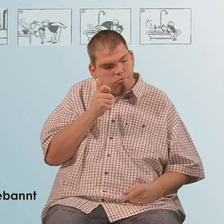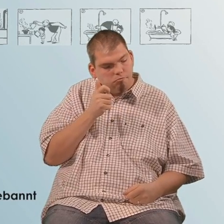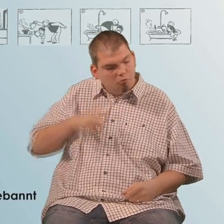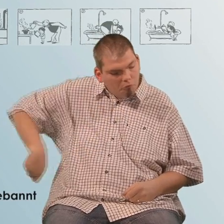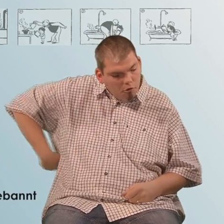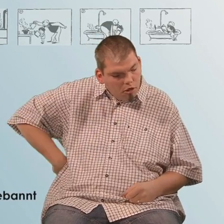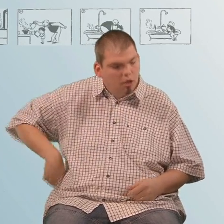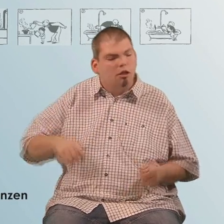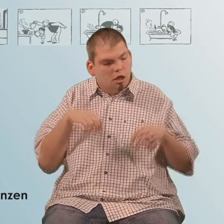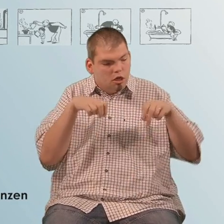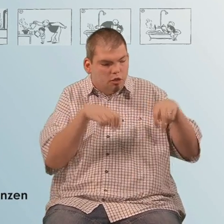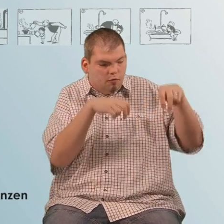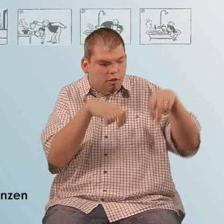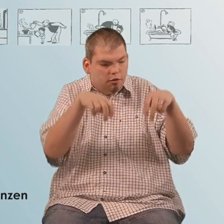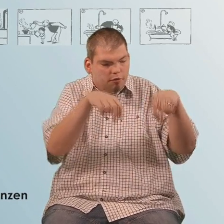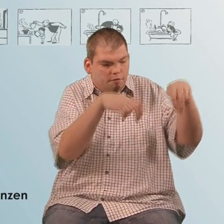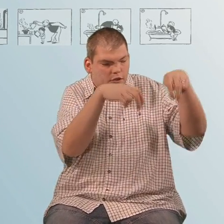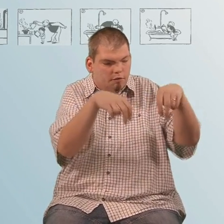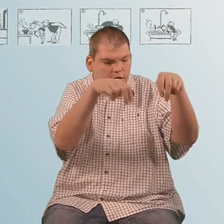Gemütlich und gebannt laufen sie den ganzen Weg entlang.